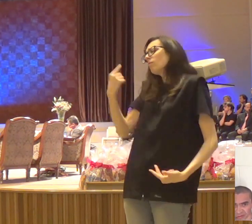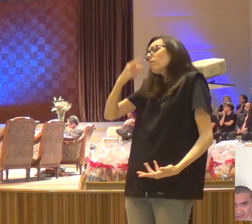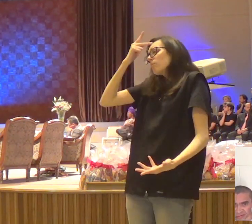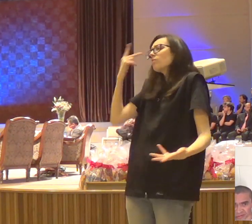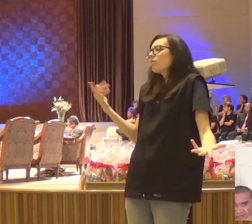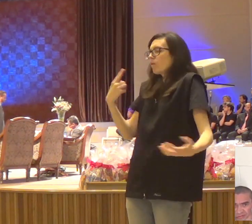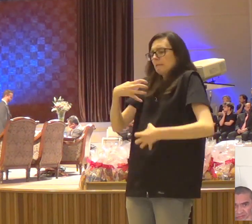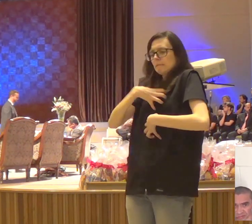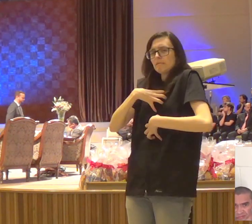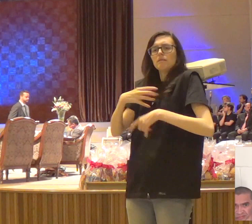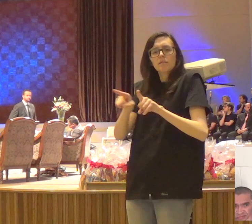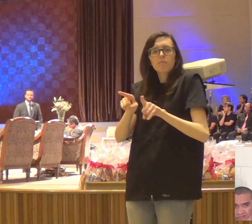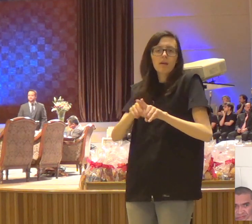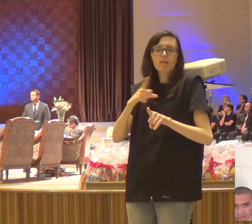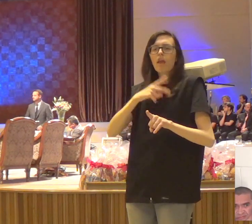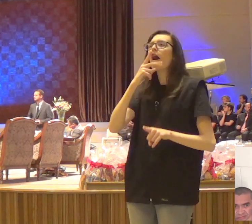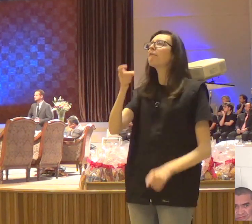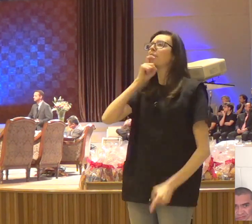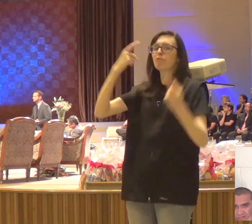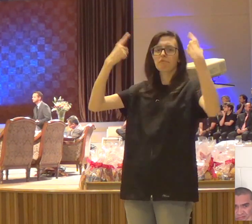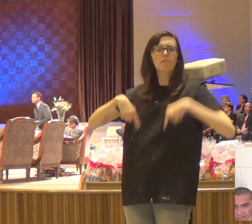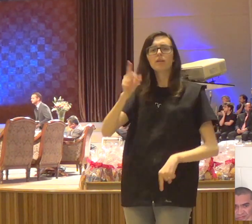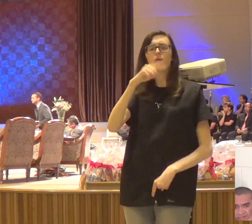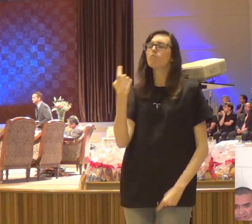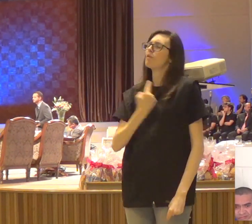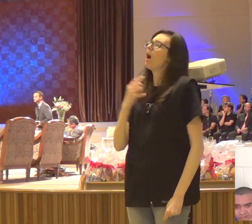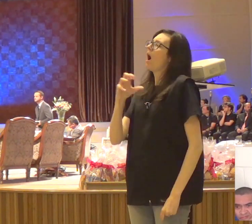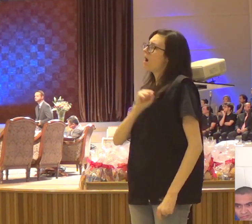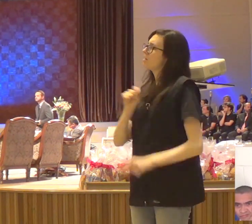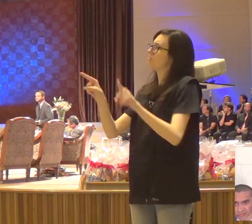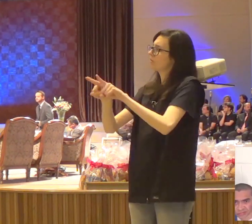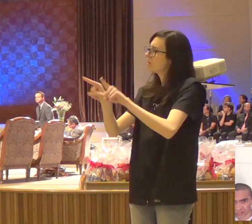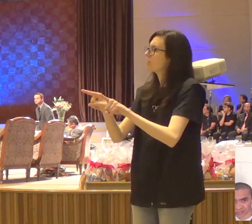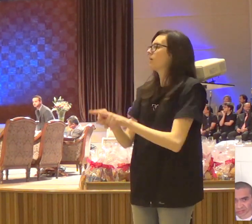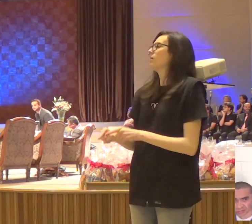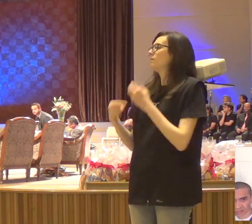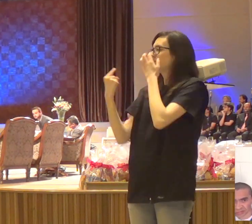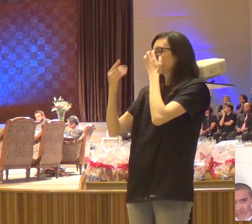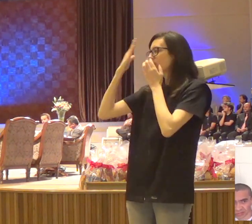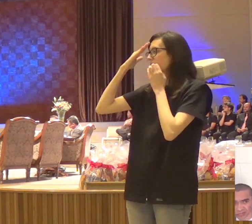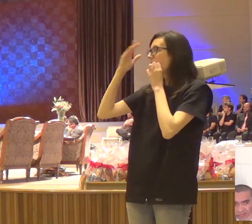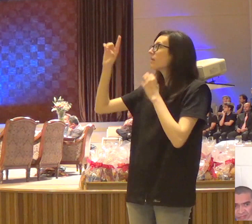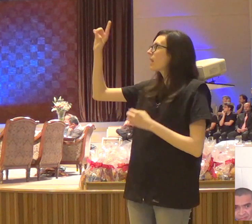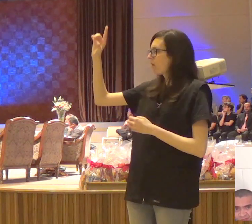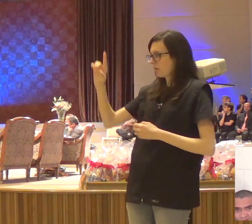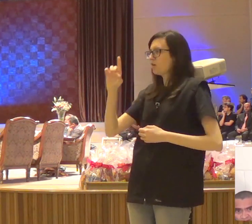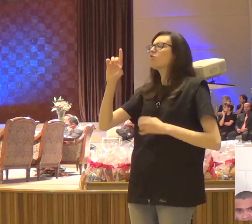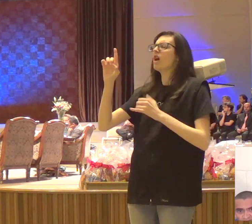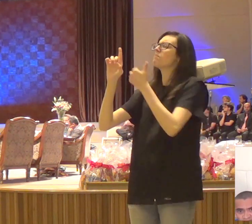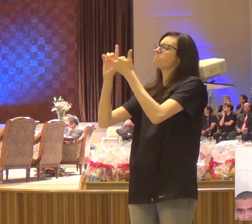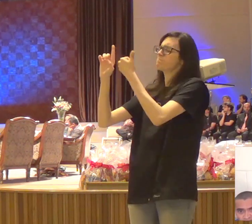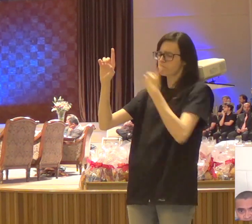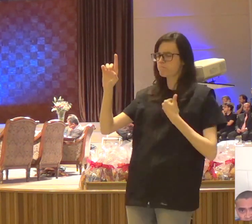assim, sentimento, digamos, temos amor no nosso coração, acreditemos aí que Deus aí nos tenha nos perdoado,